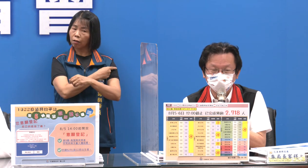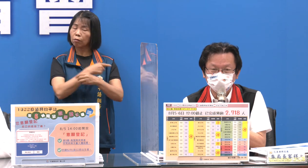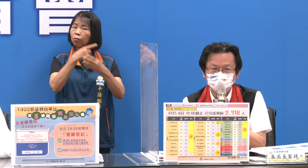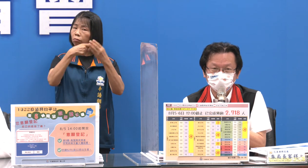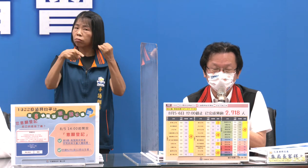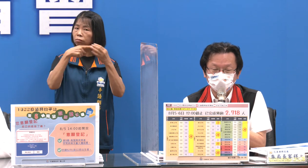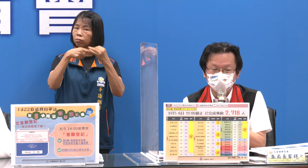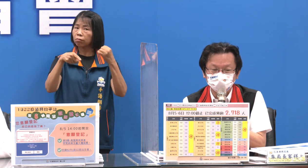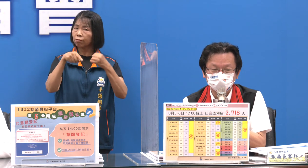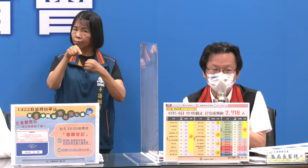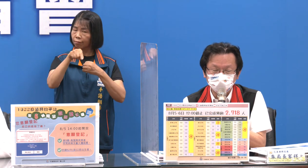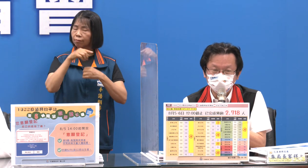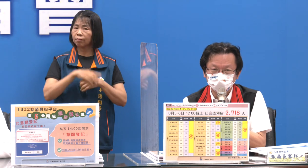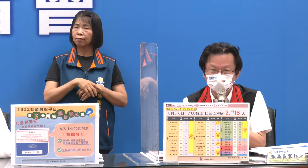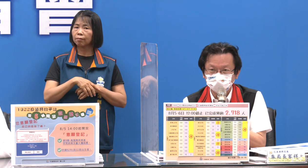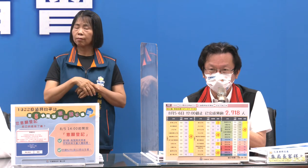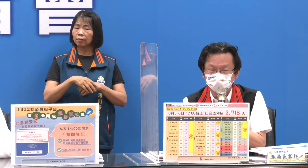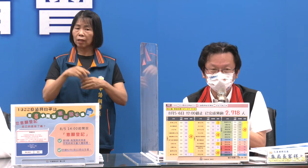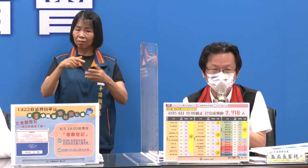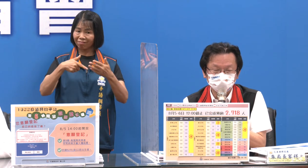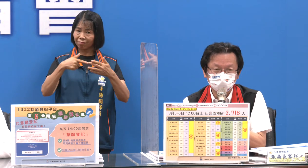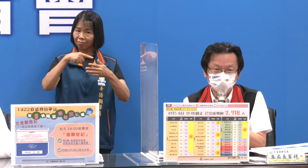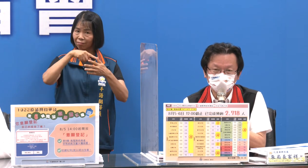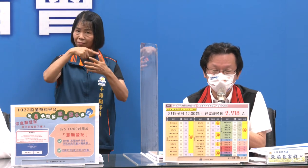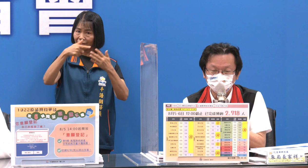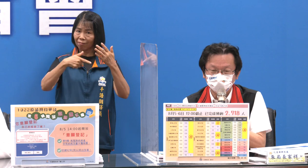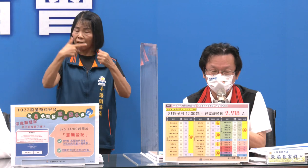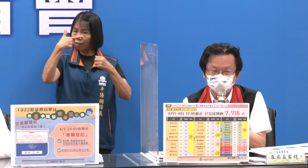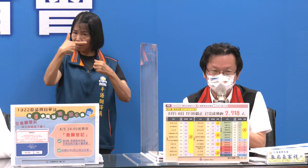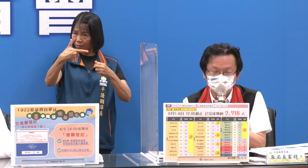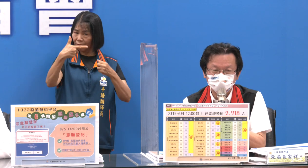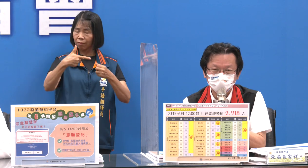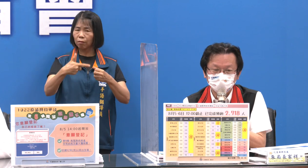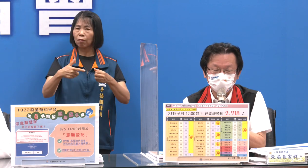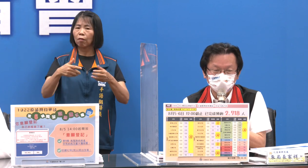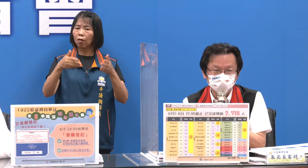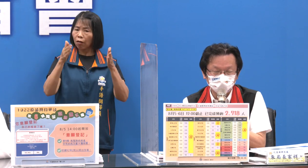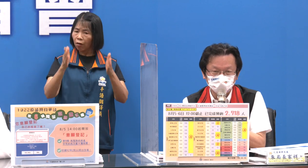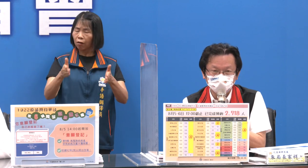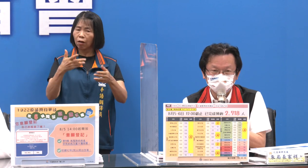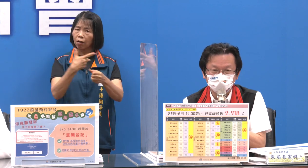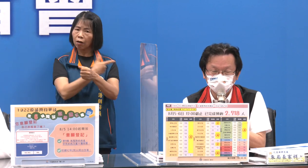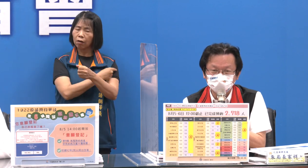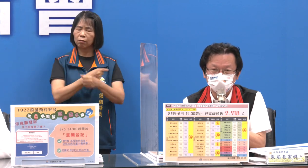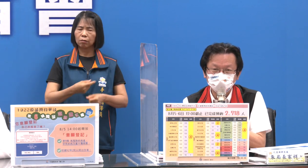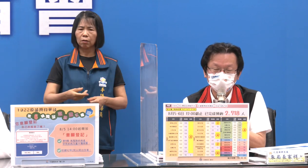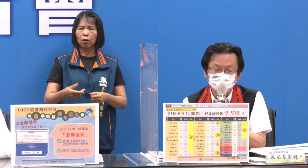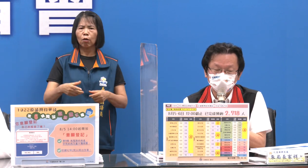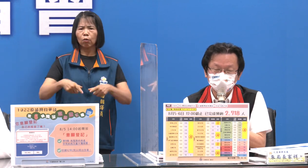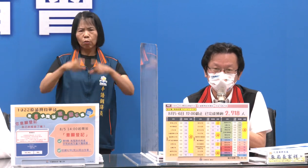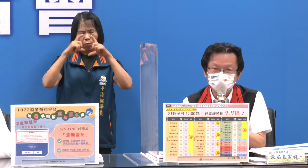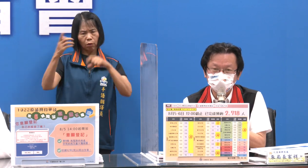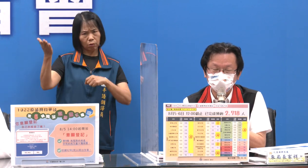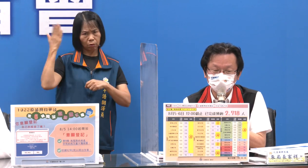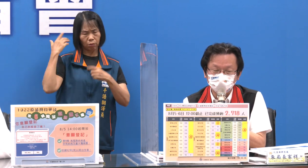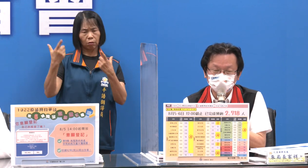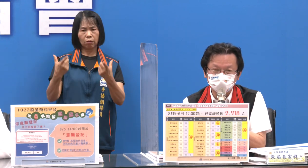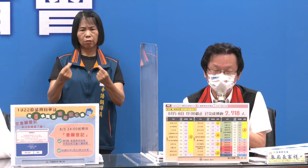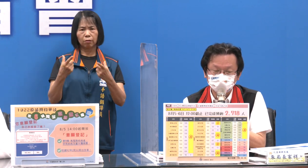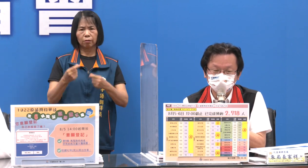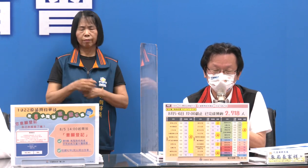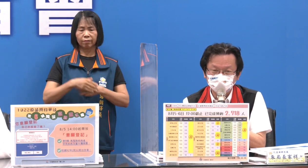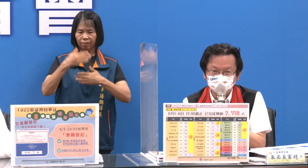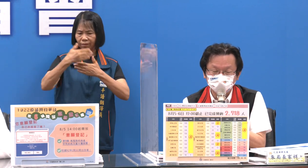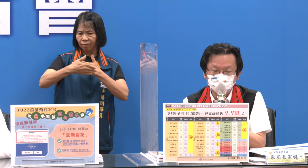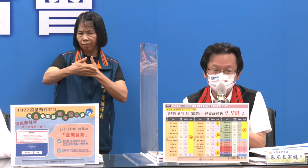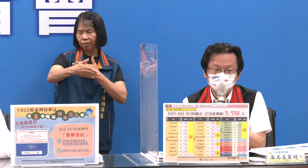能的部分能够在第六轮的时候能够迅速恢复到原本的样式，然后所有的流程也能够依照原来的